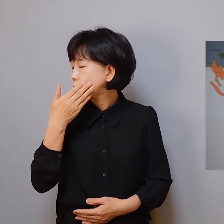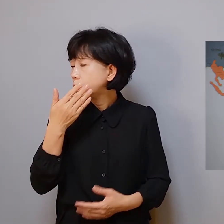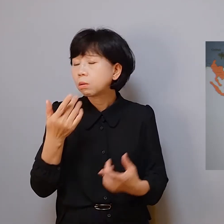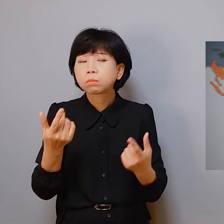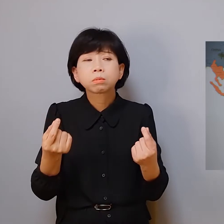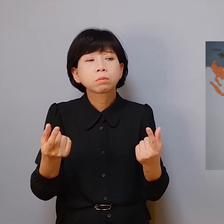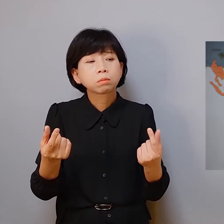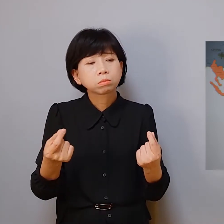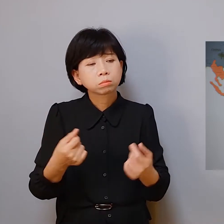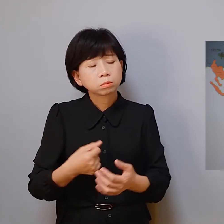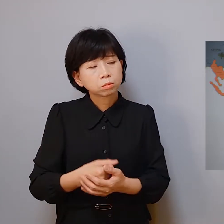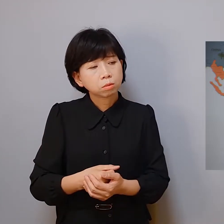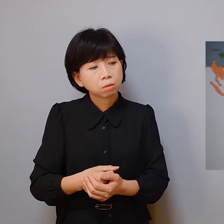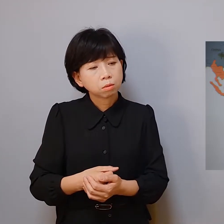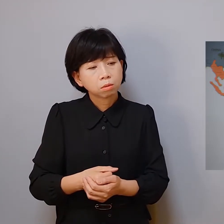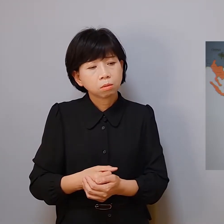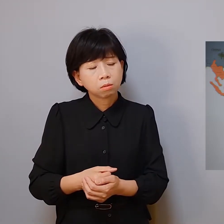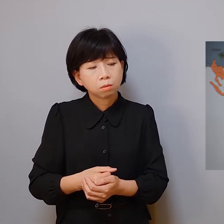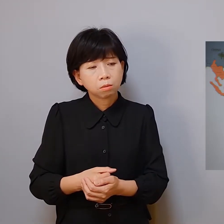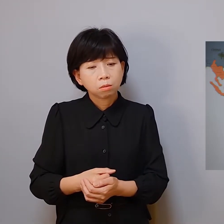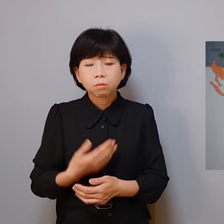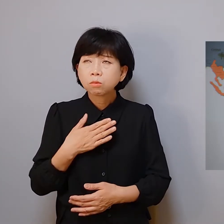나를 잊으신 건 아닐까?